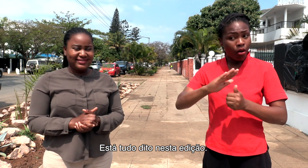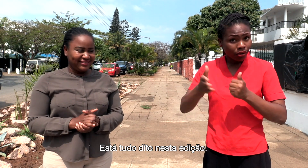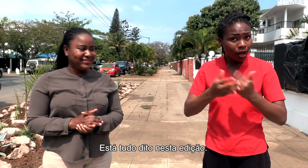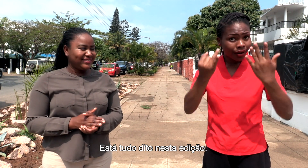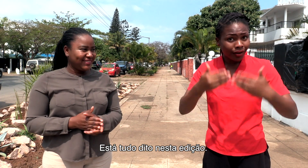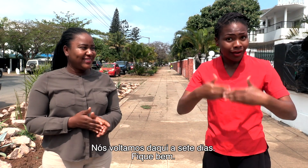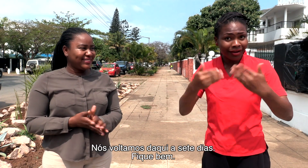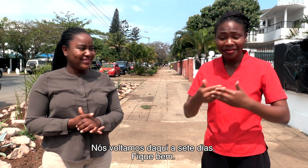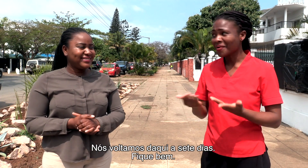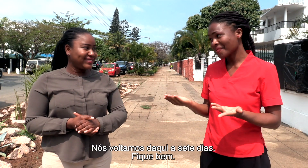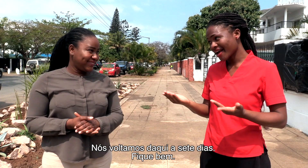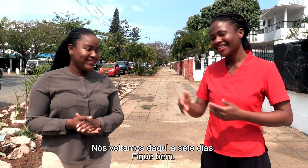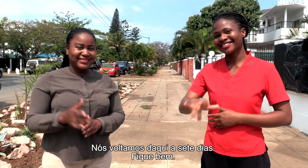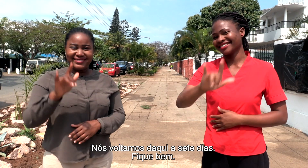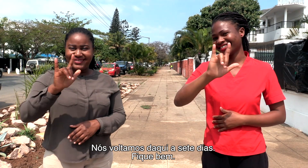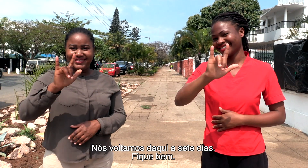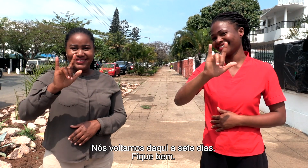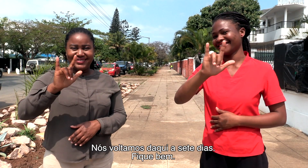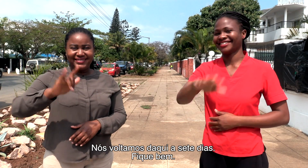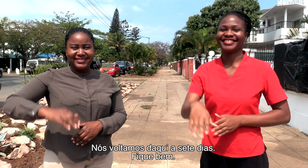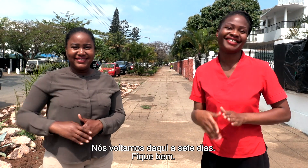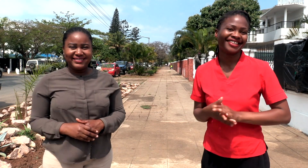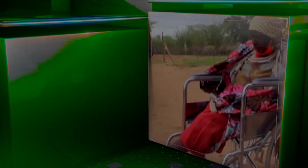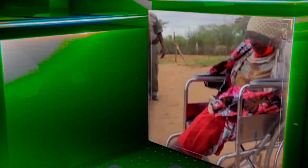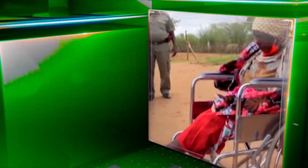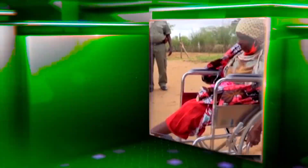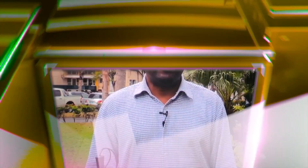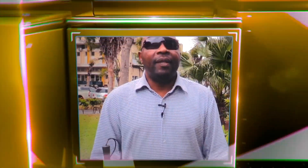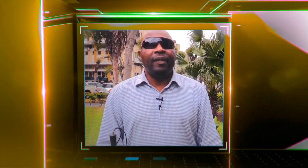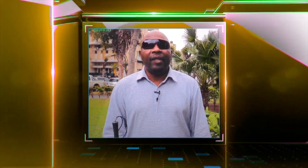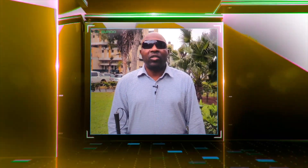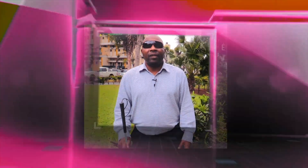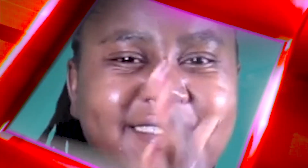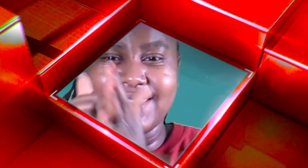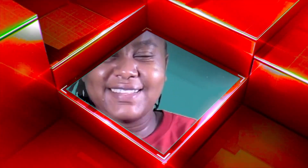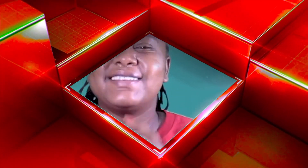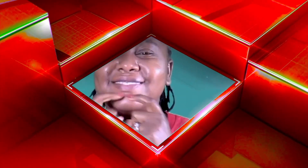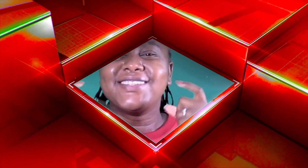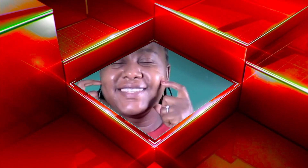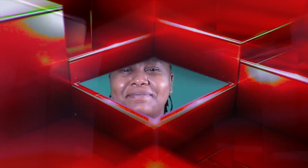edição. Nós voltamos daqui a 7 dias. Fique bem.